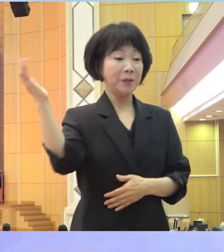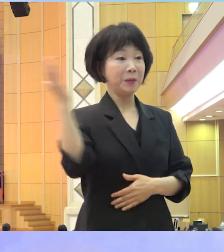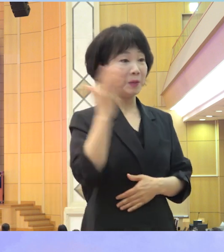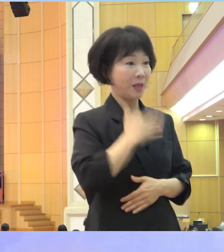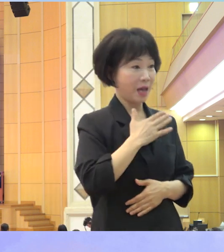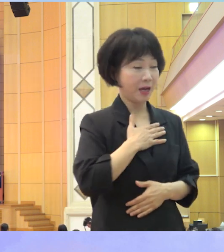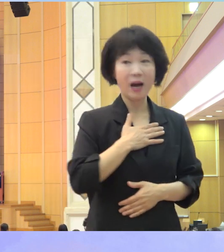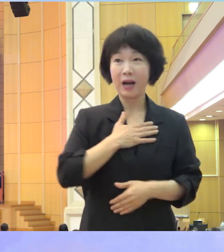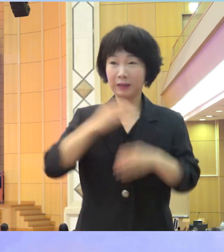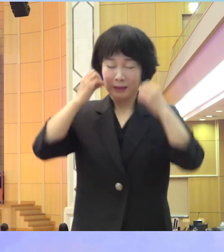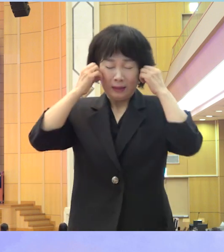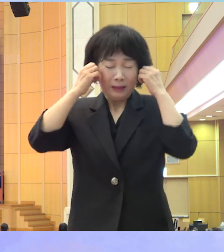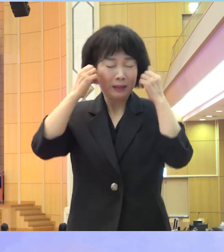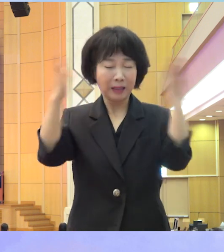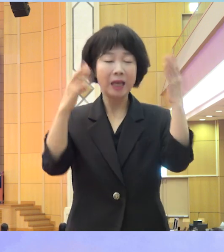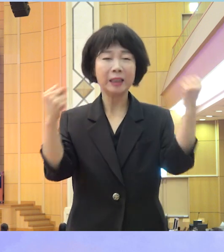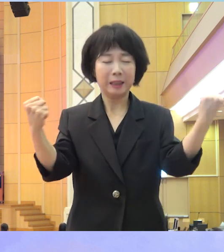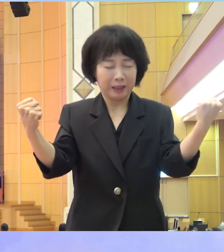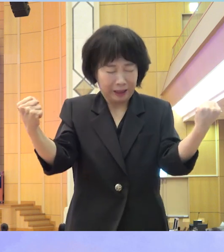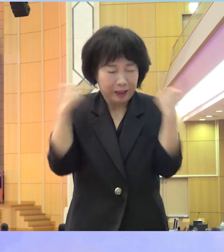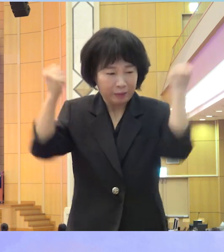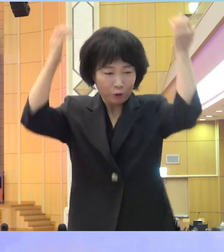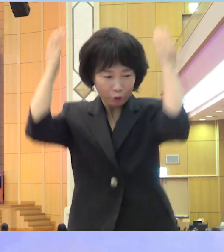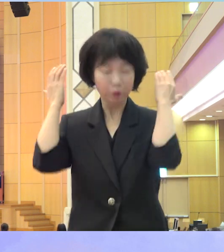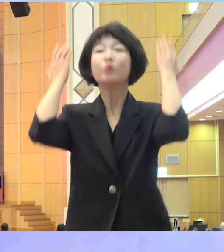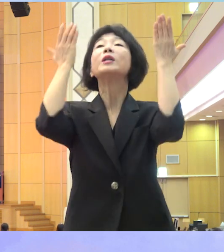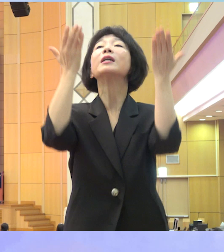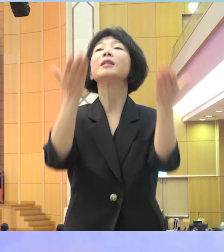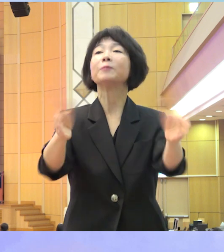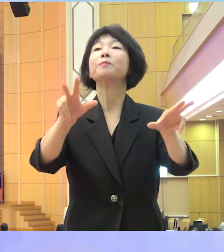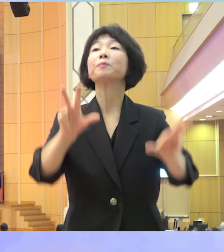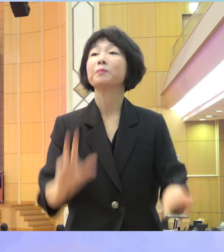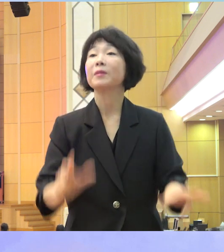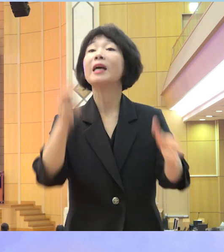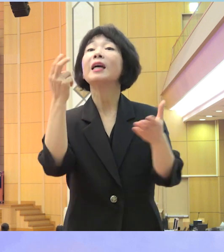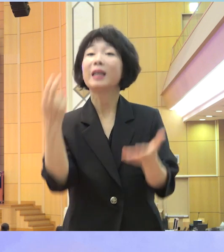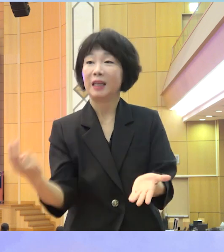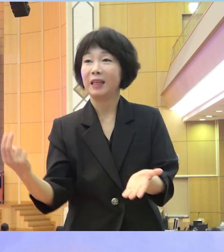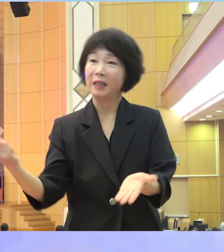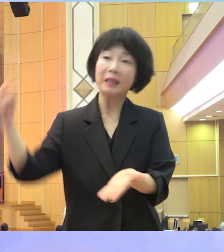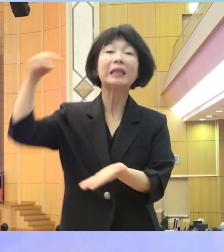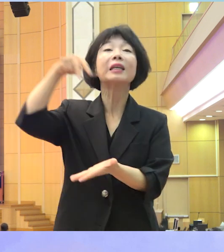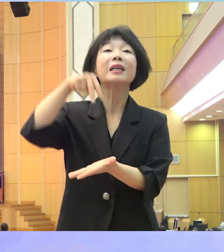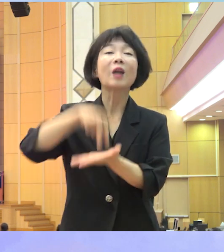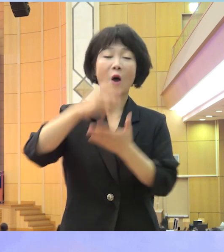걸어라, 내가 새 힘을 주리니.